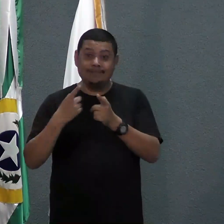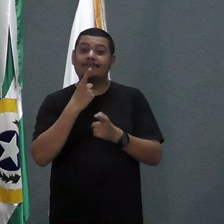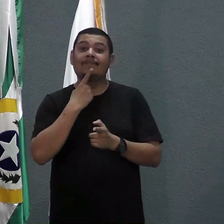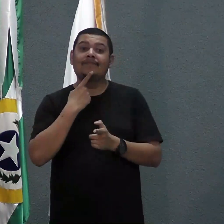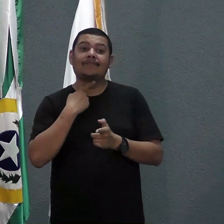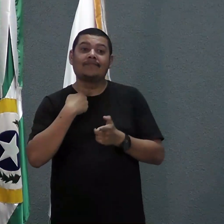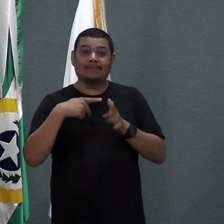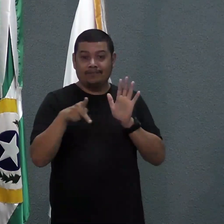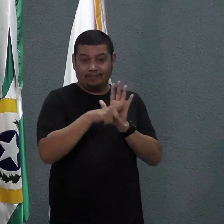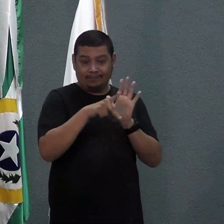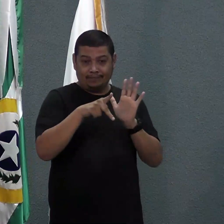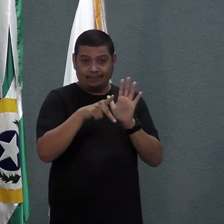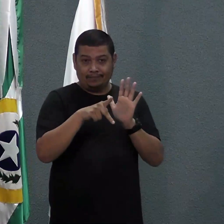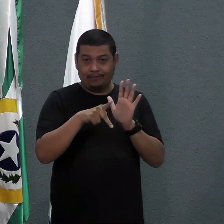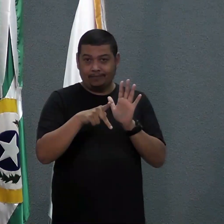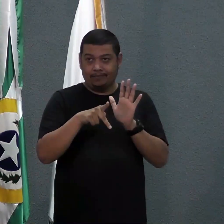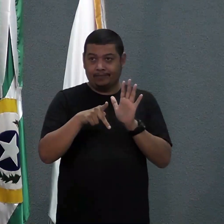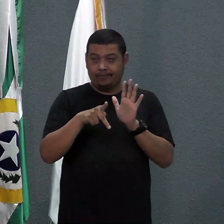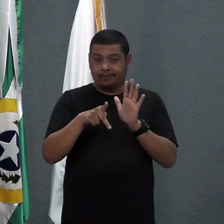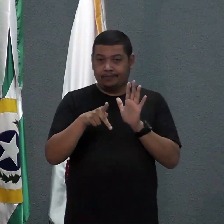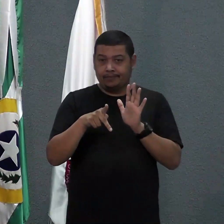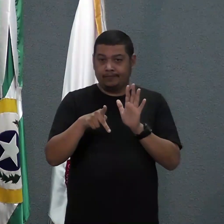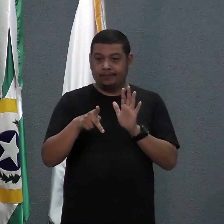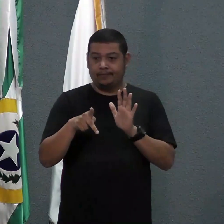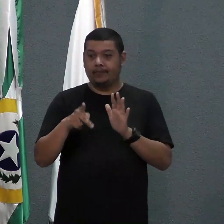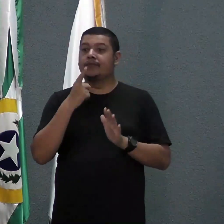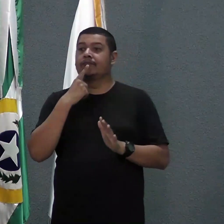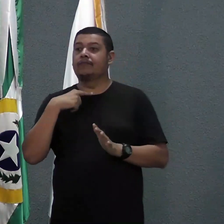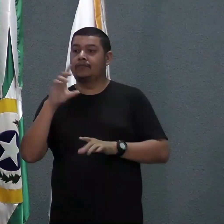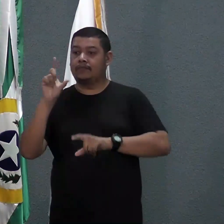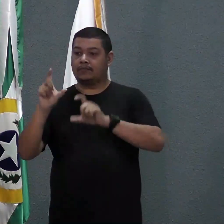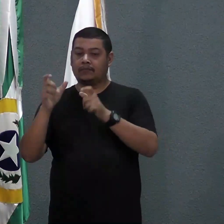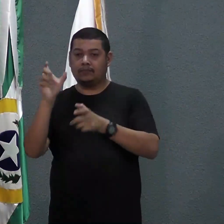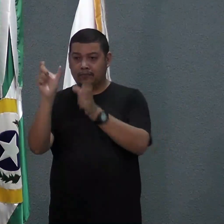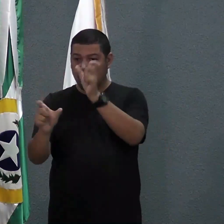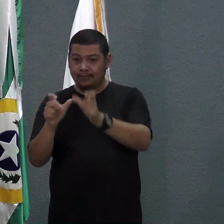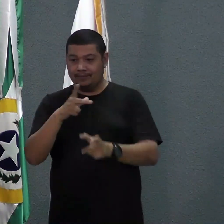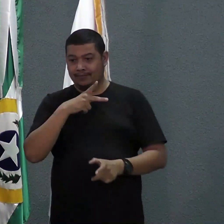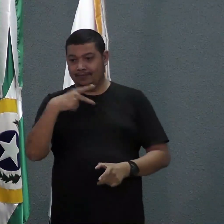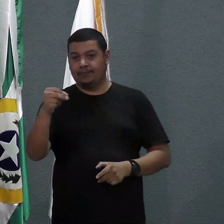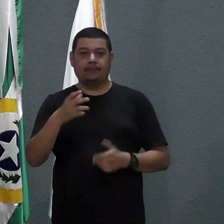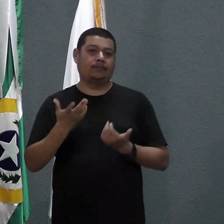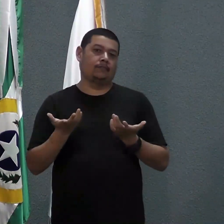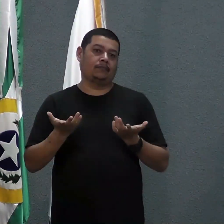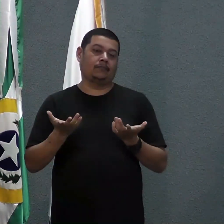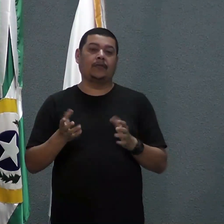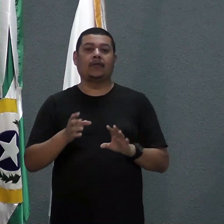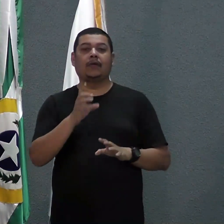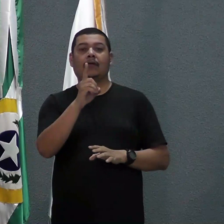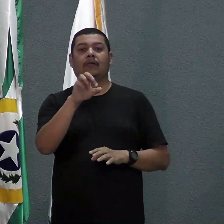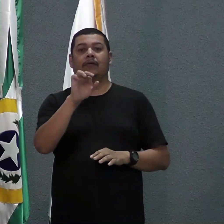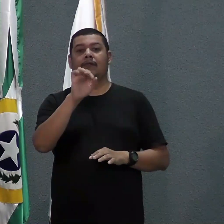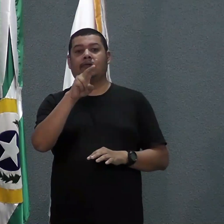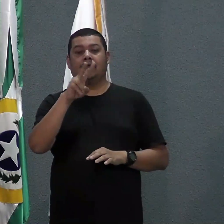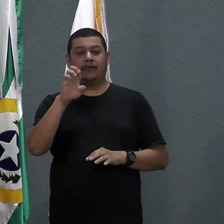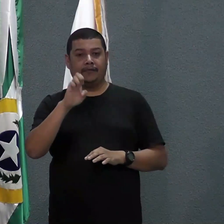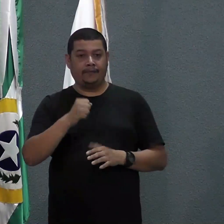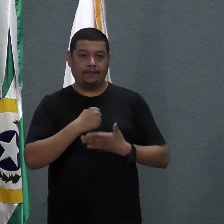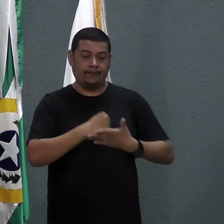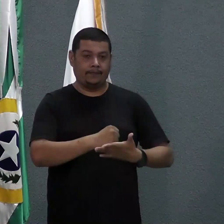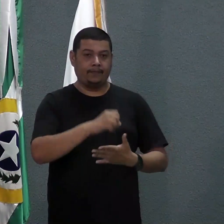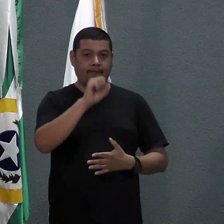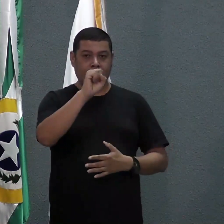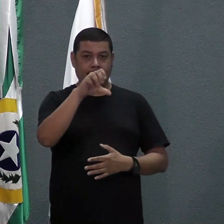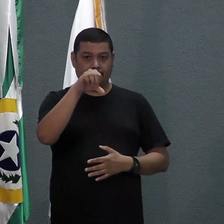próprios e não interesse da população cacoalense. Drive Tour realizado em Cacoal final de semana atendeu